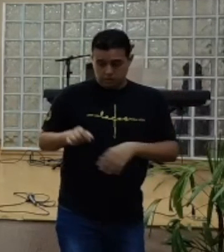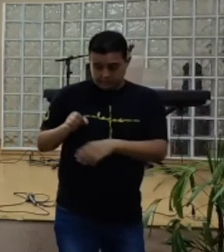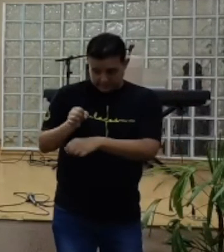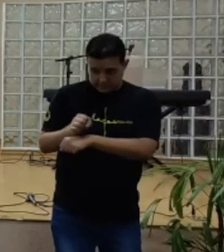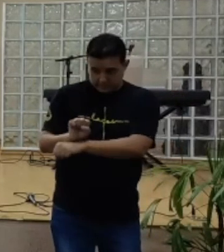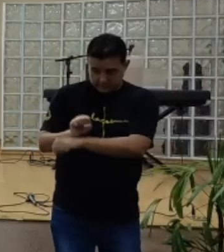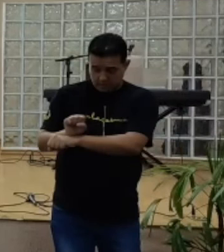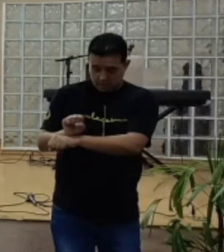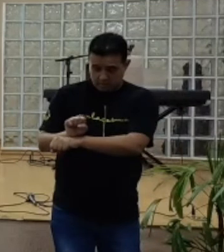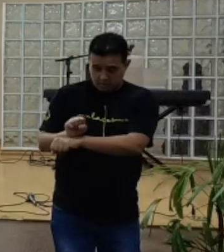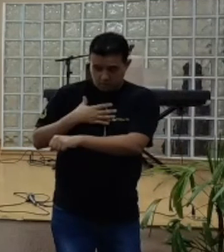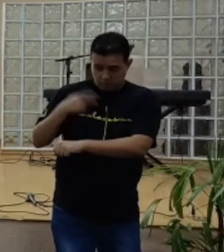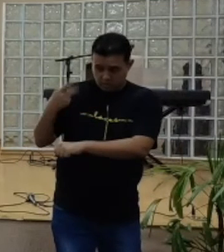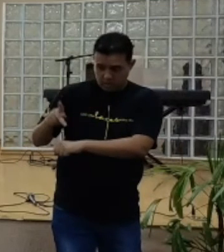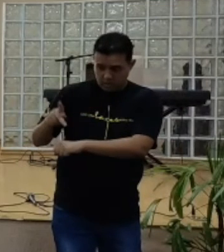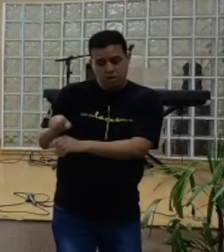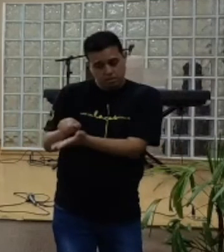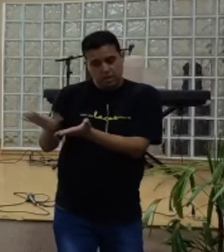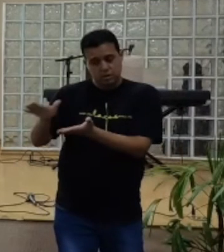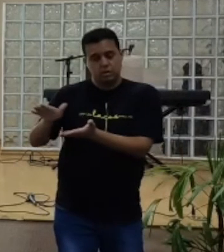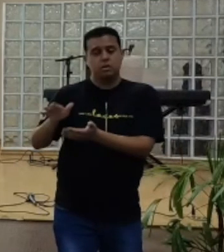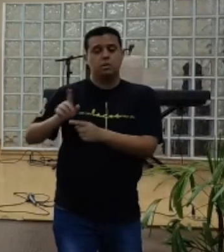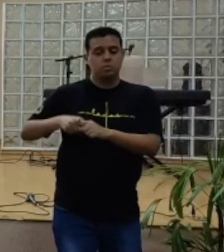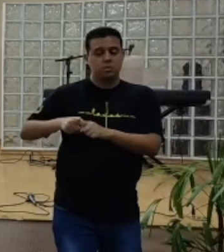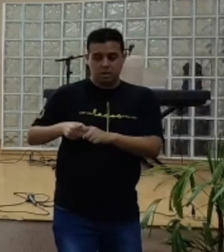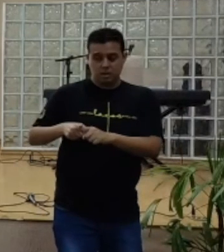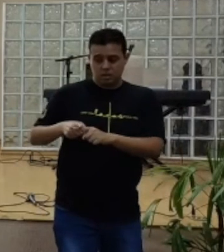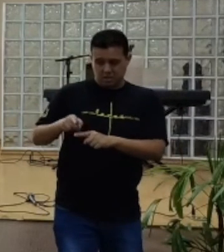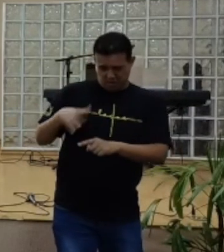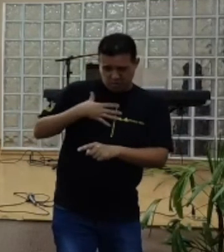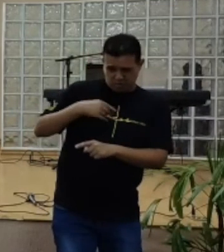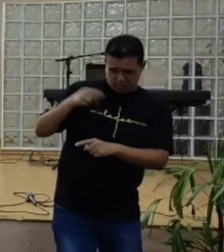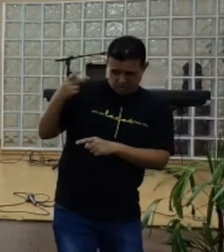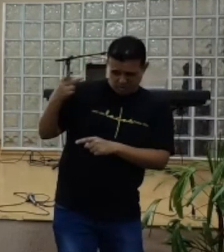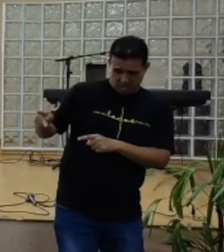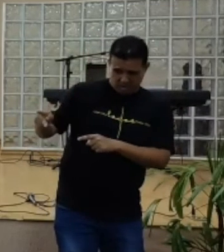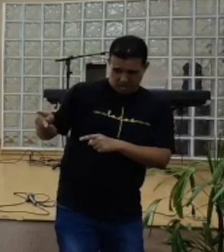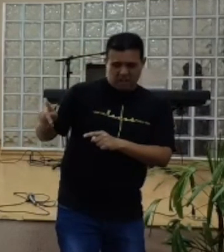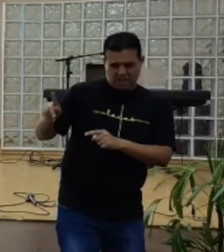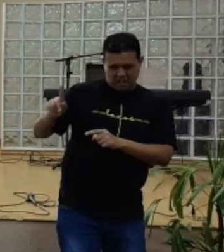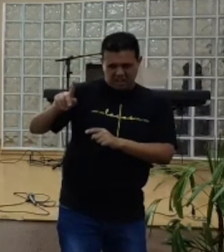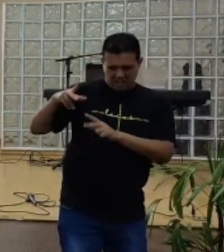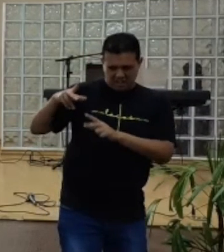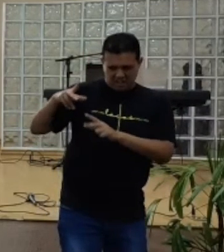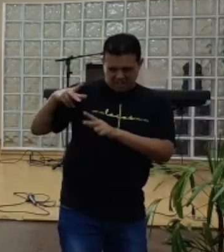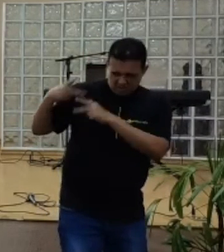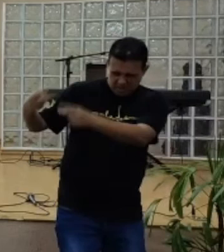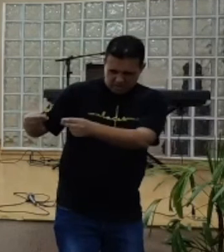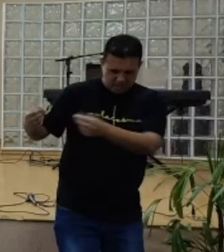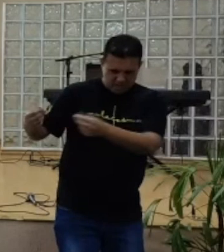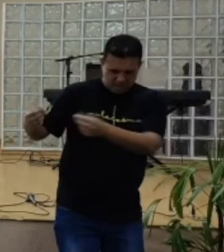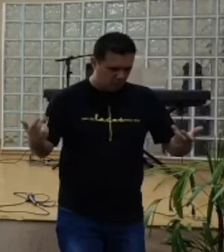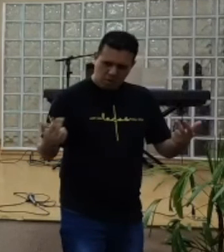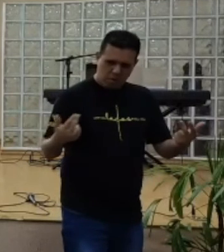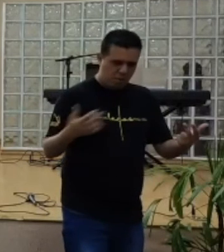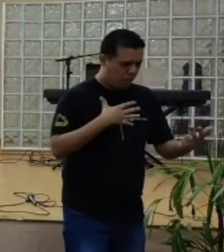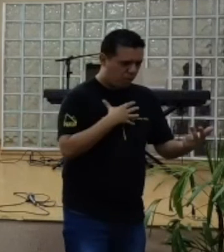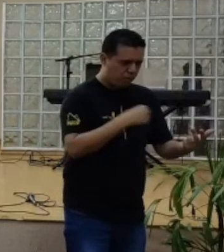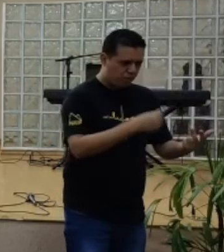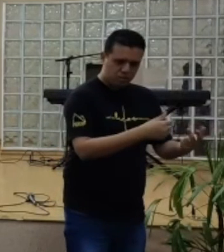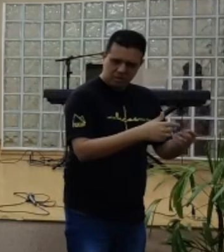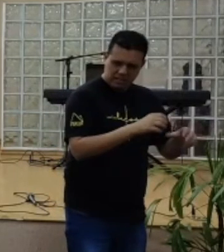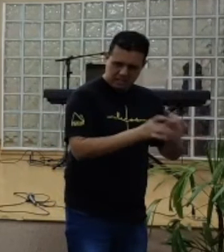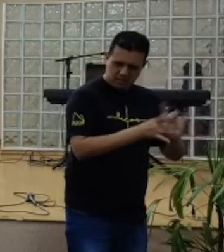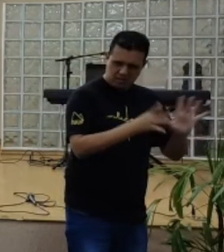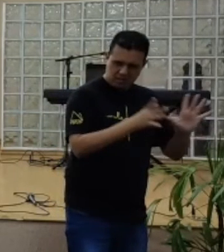e o seu filho, porque de modo nenhum o filho da escrava será herdeiro como o filho da mulher livre. Portanto,